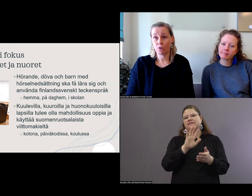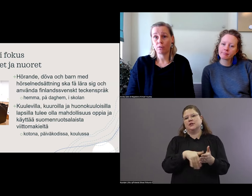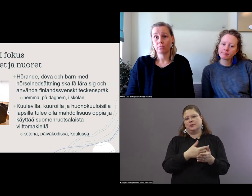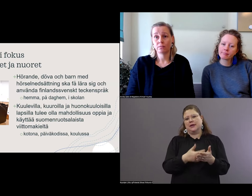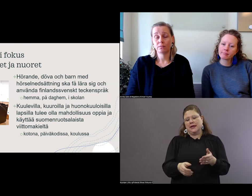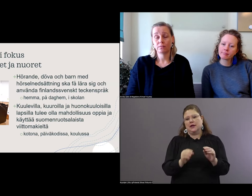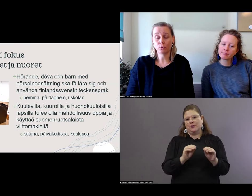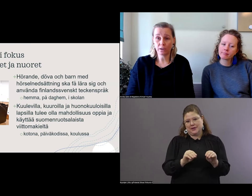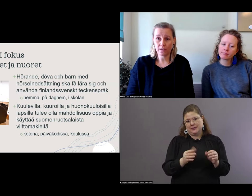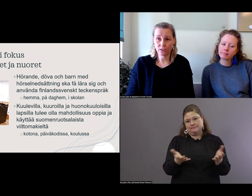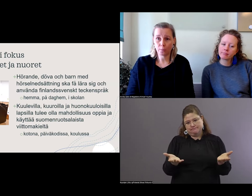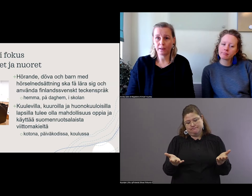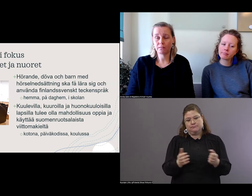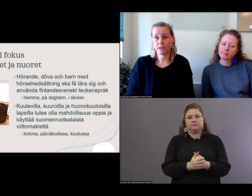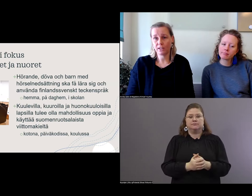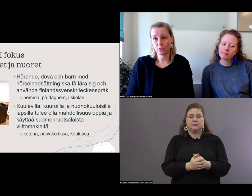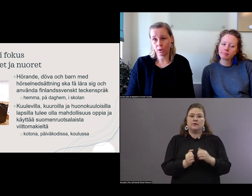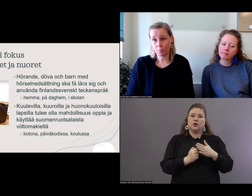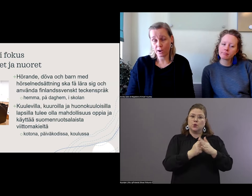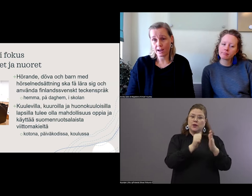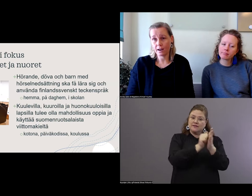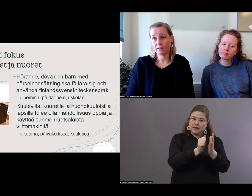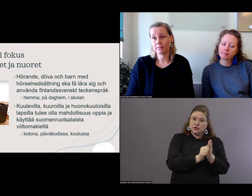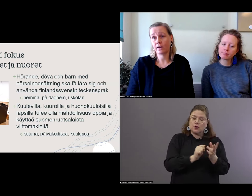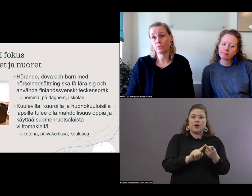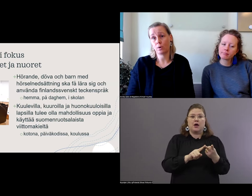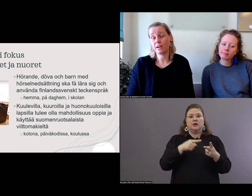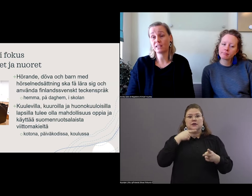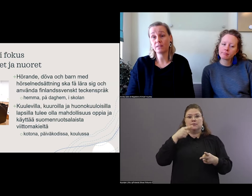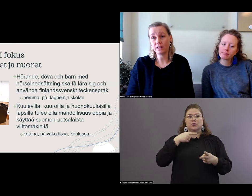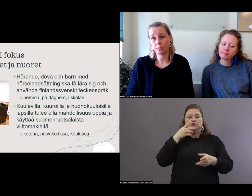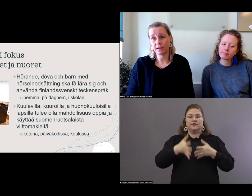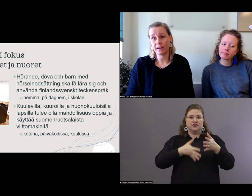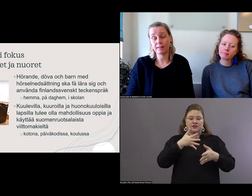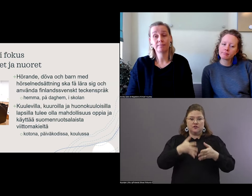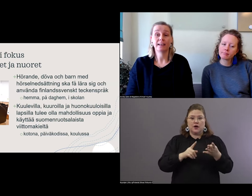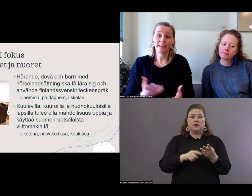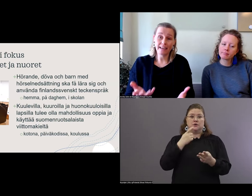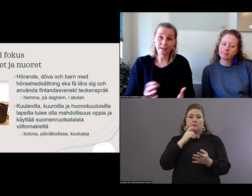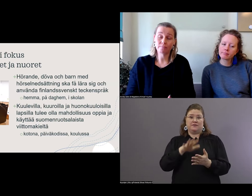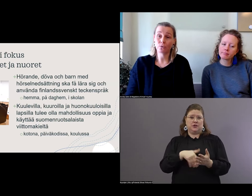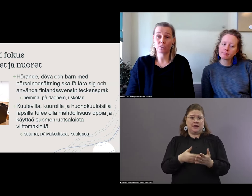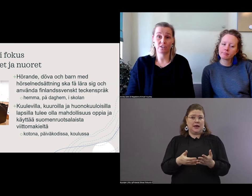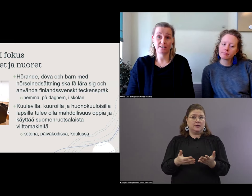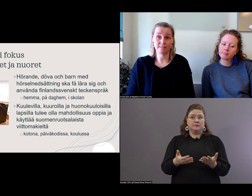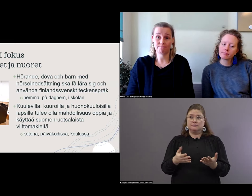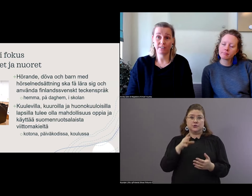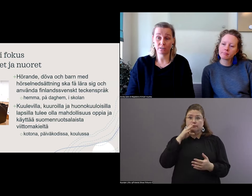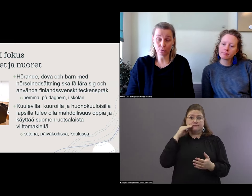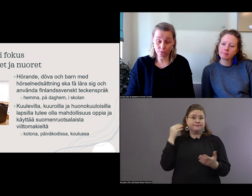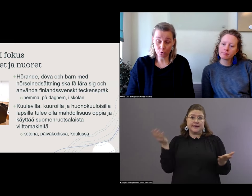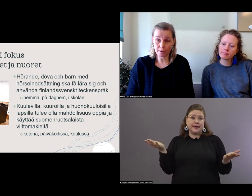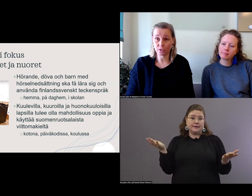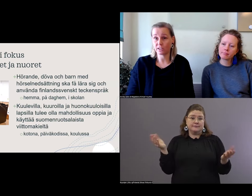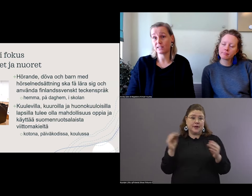eli joko tukiviittomin tai viitatulla puheella tai suomalaisella viittomakielellä, eikä ruotsiksi